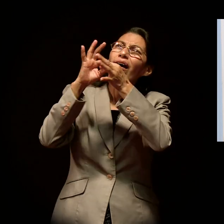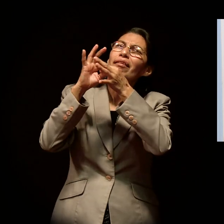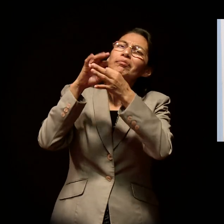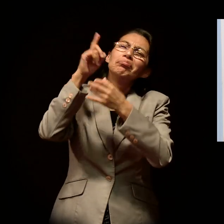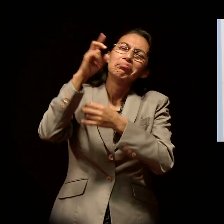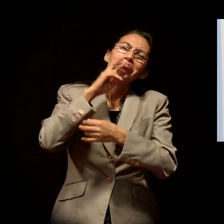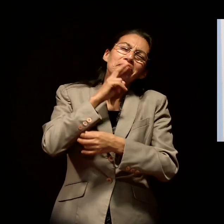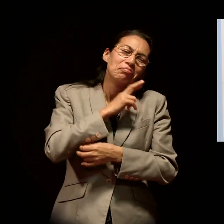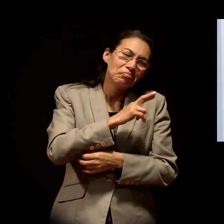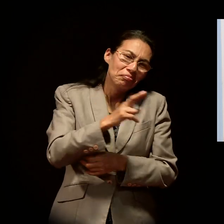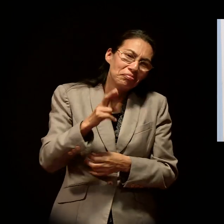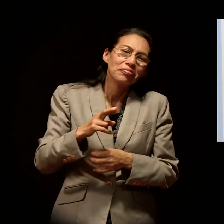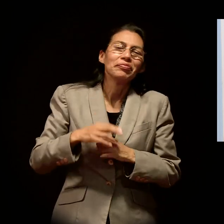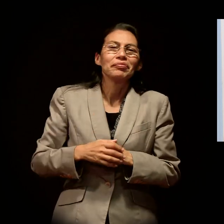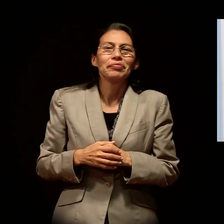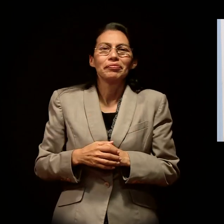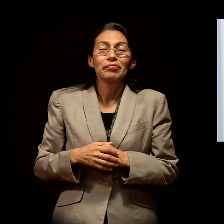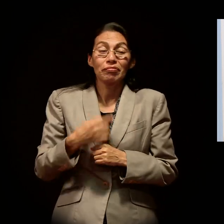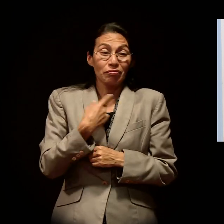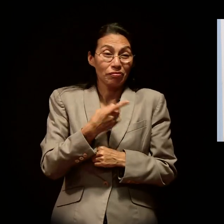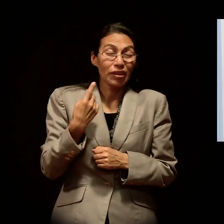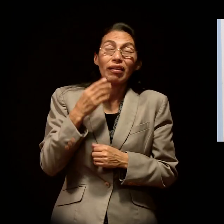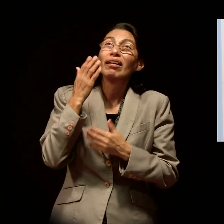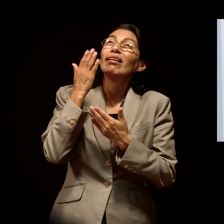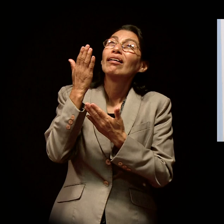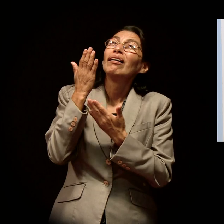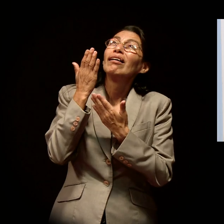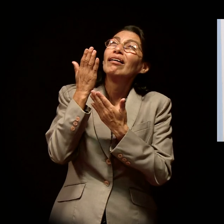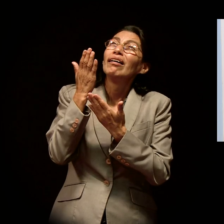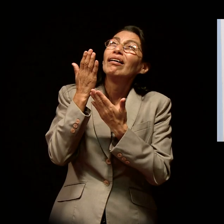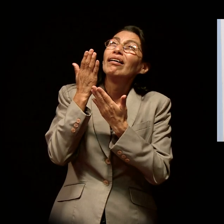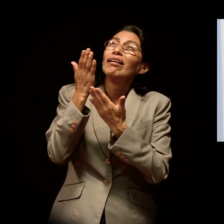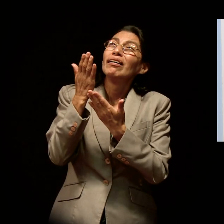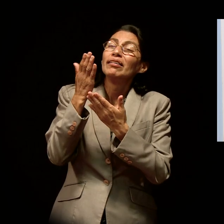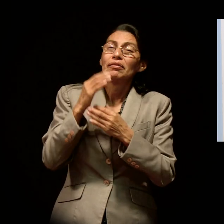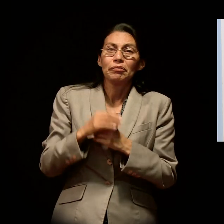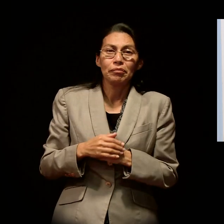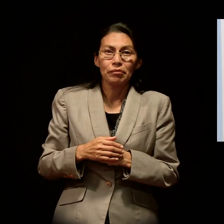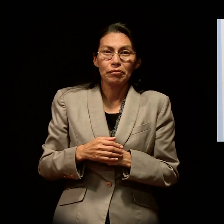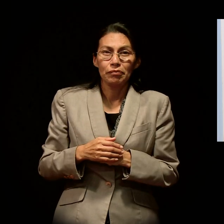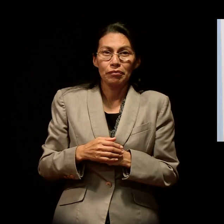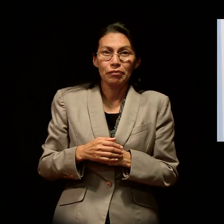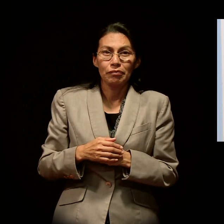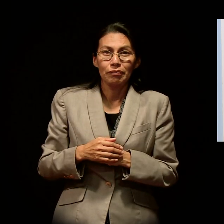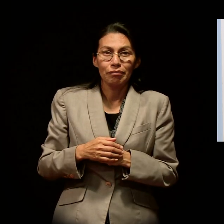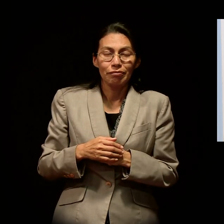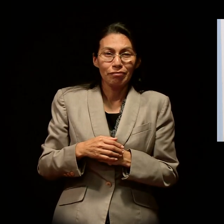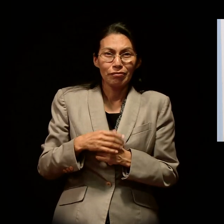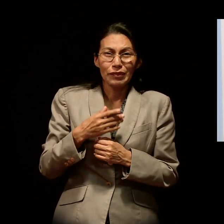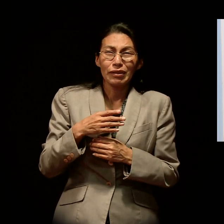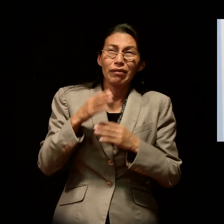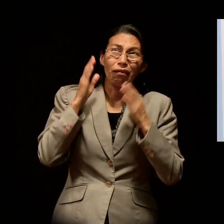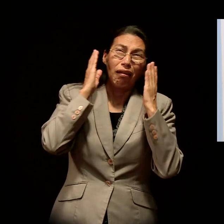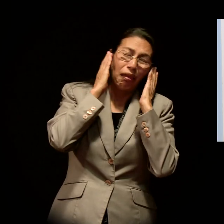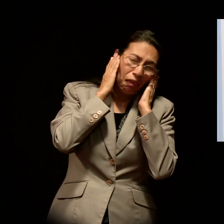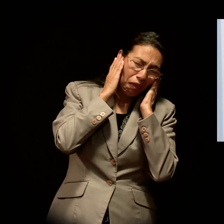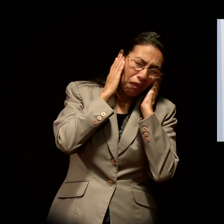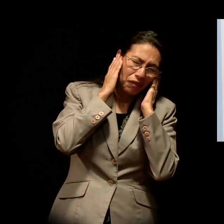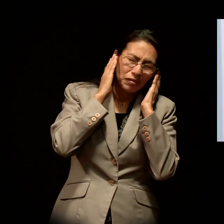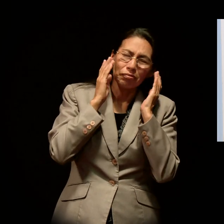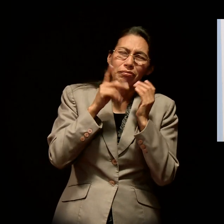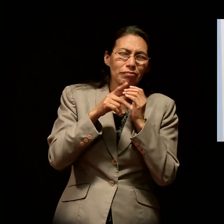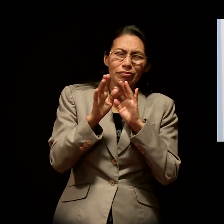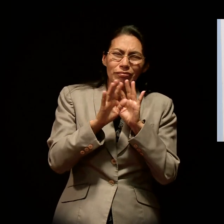con él pues él te contesta hay muchas peticiones que hacemos pero a veces vivimos en desobediencia abierta a Dios